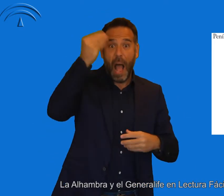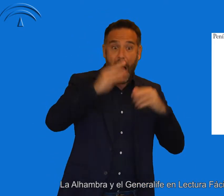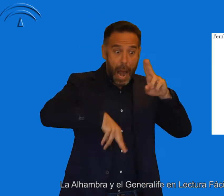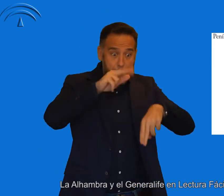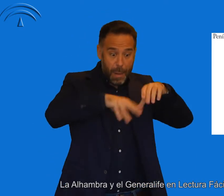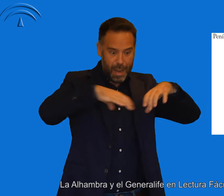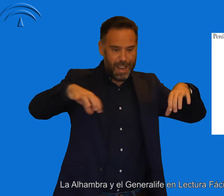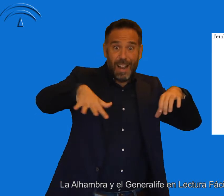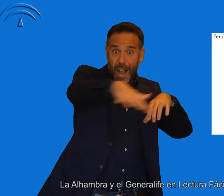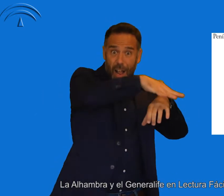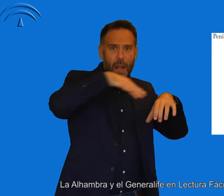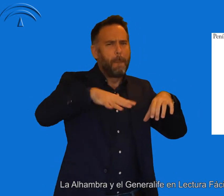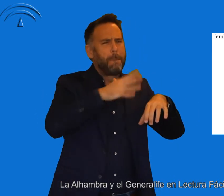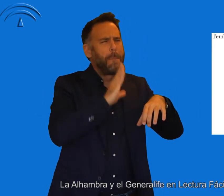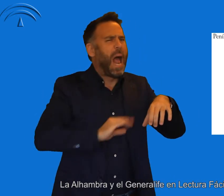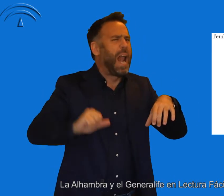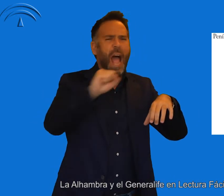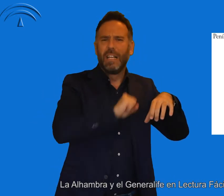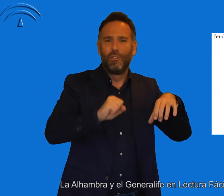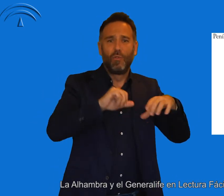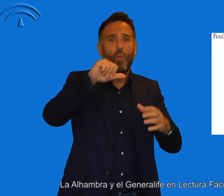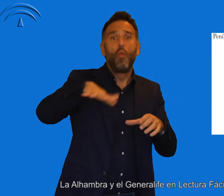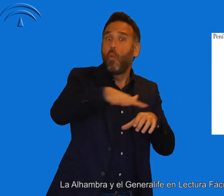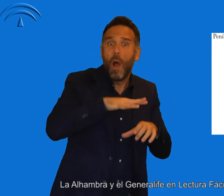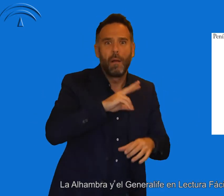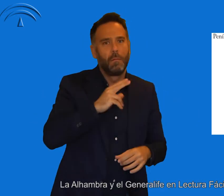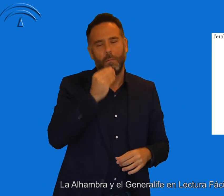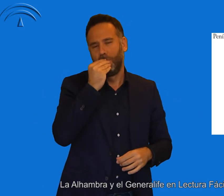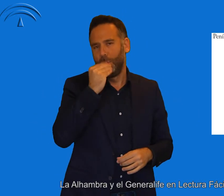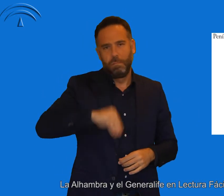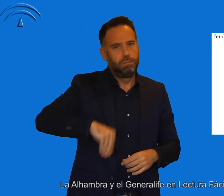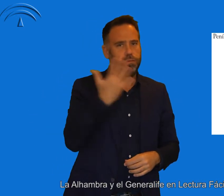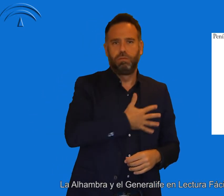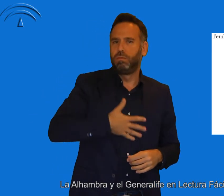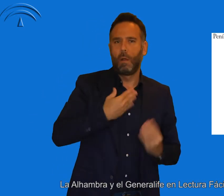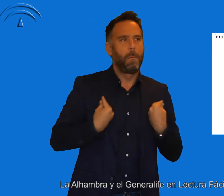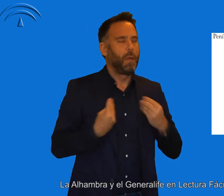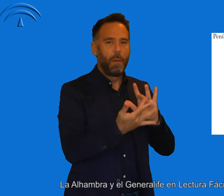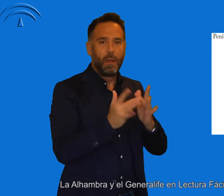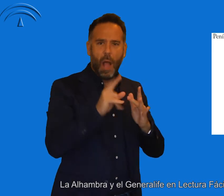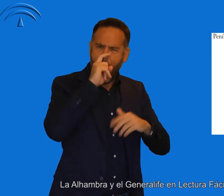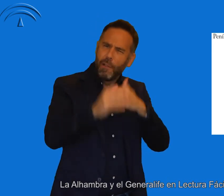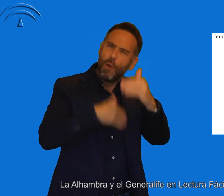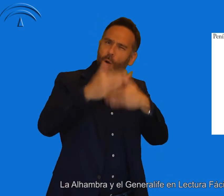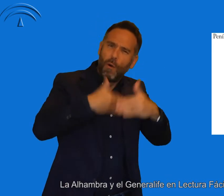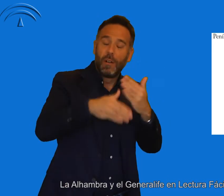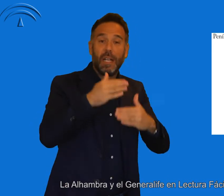un paraíso, un lugar muy agradable. Muchos años más tarde, los reyes